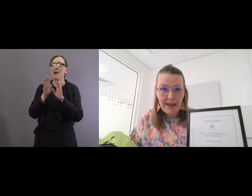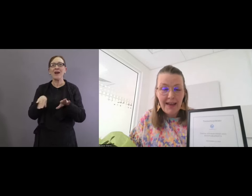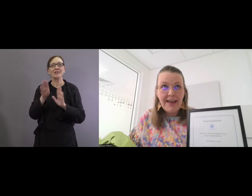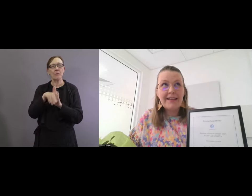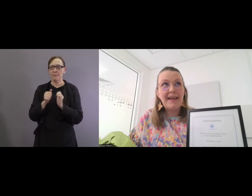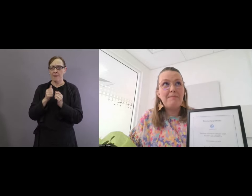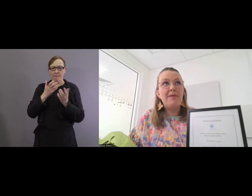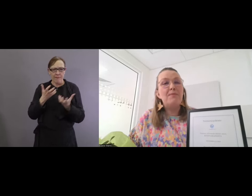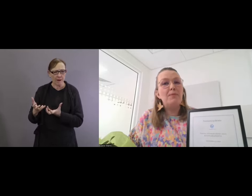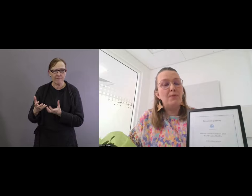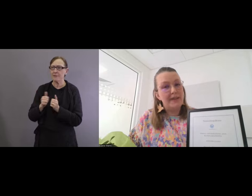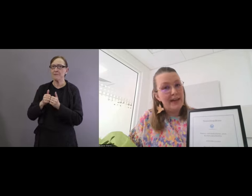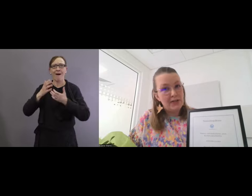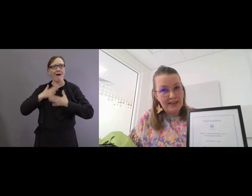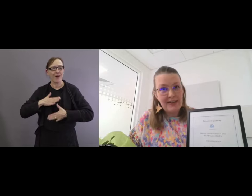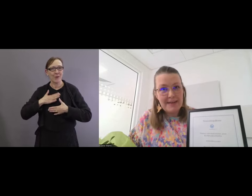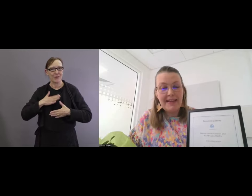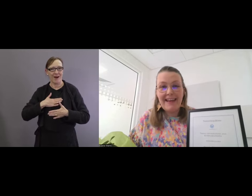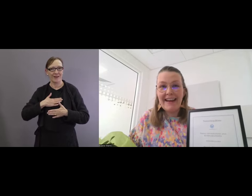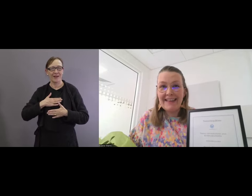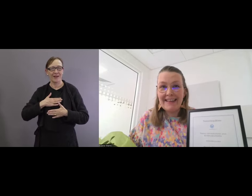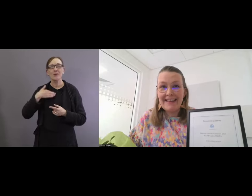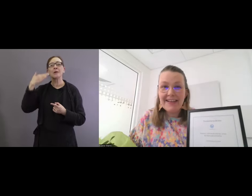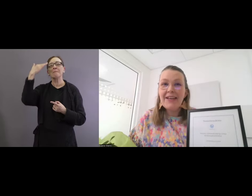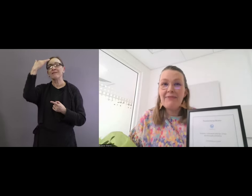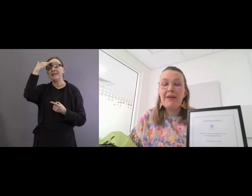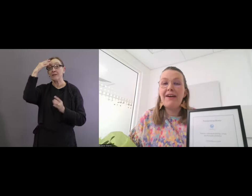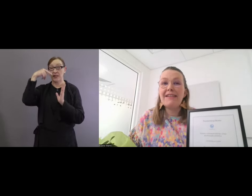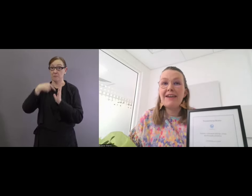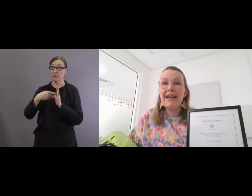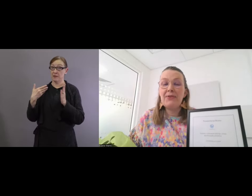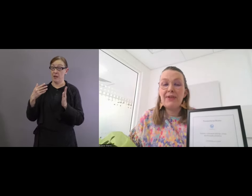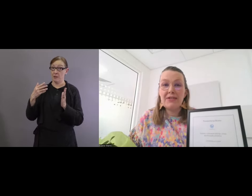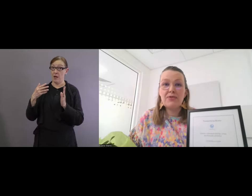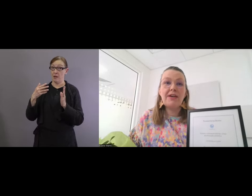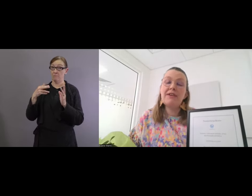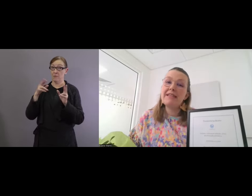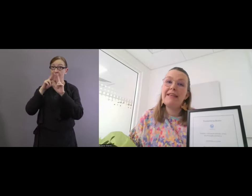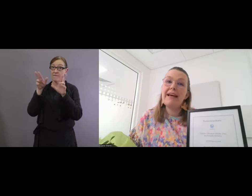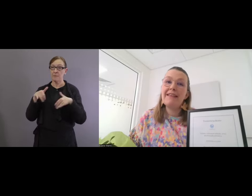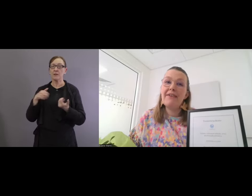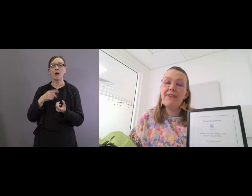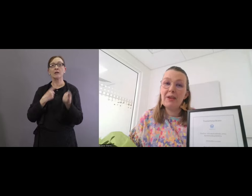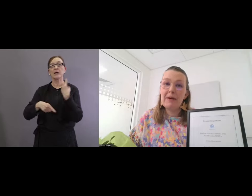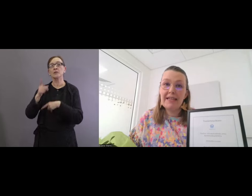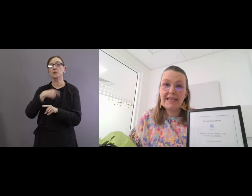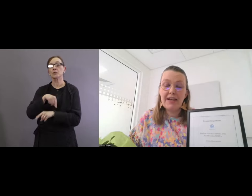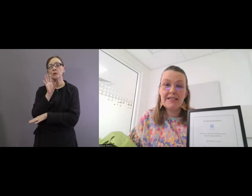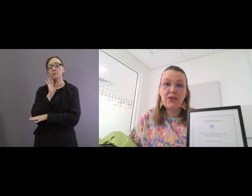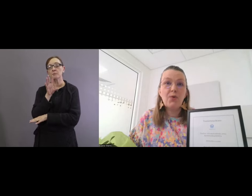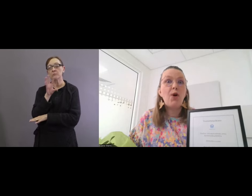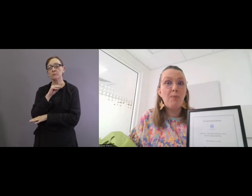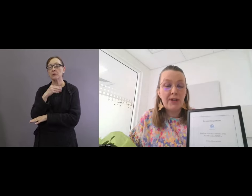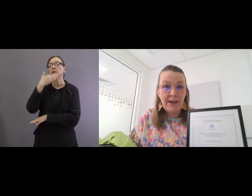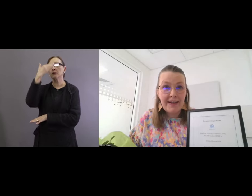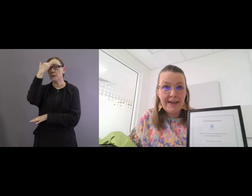halutaan. Että me tiedostetaan sen, mitä tänäänkin tässä webinaarissa on käyty keskustelua siitä, että viittomakielisten